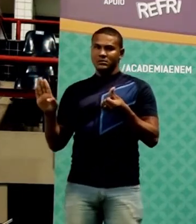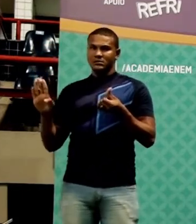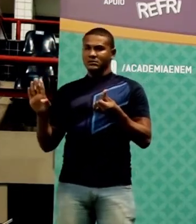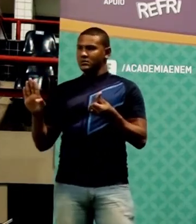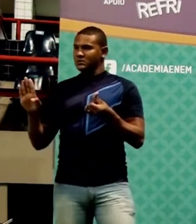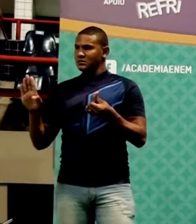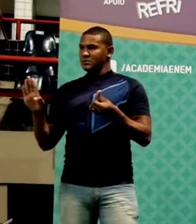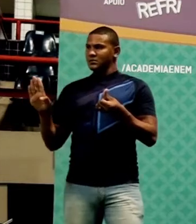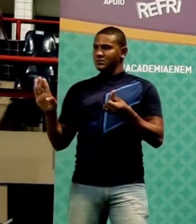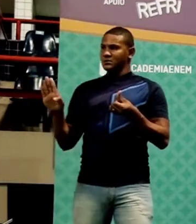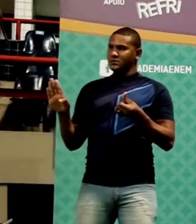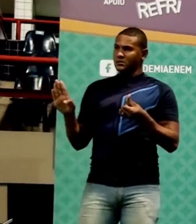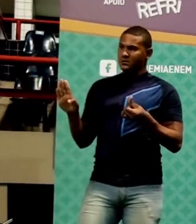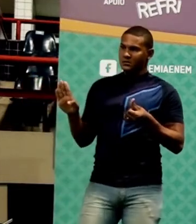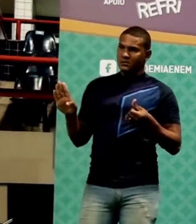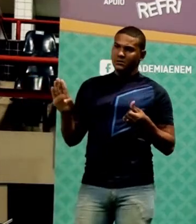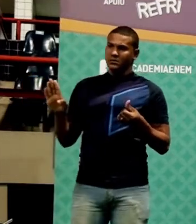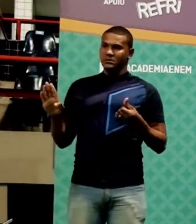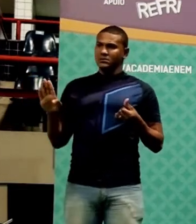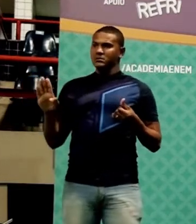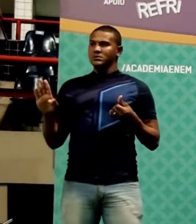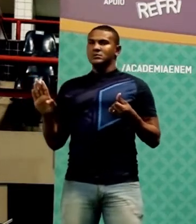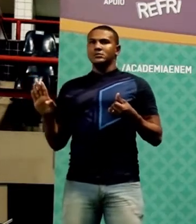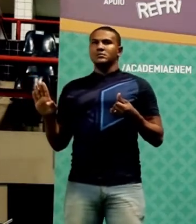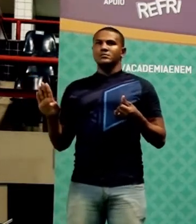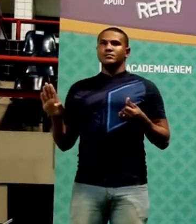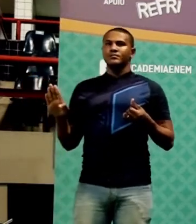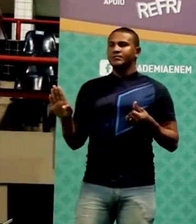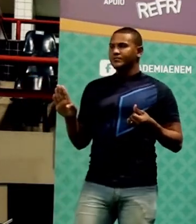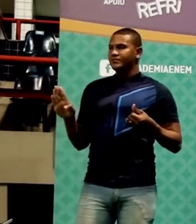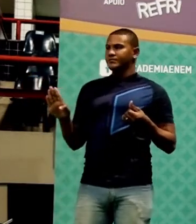A 7 a gente já fez, foi a C.